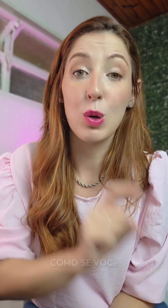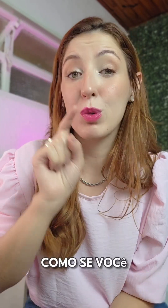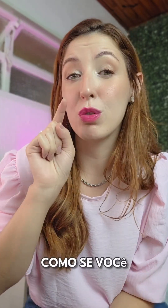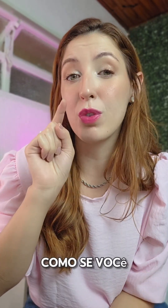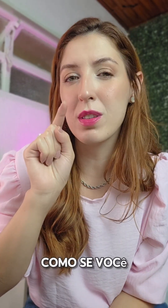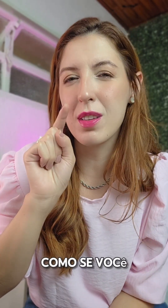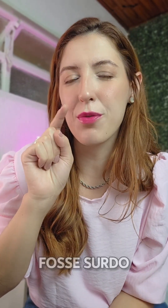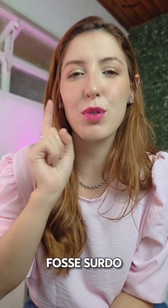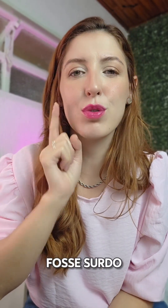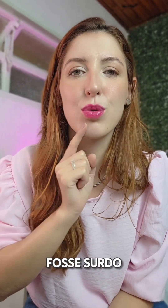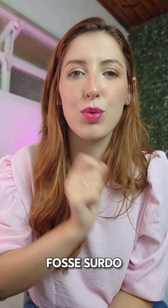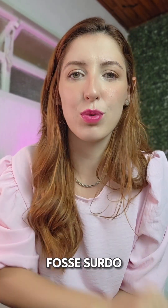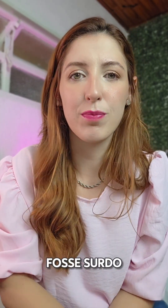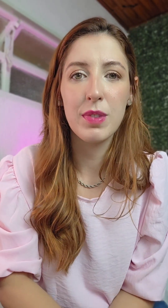se você fosse surdo,